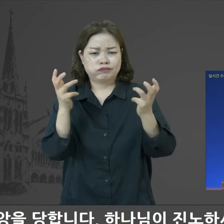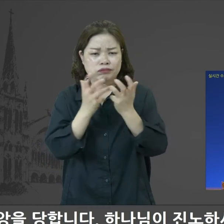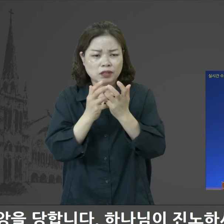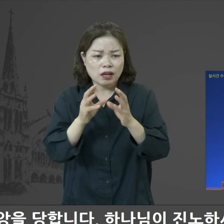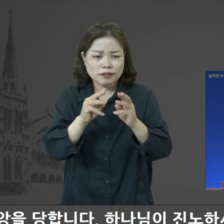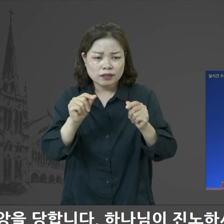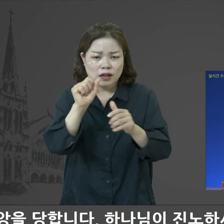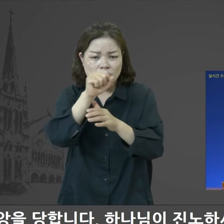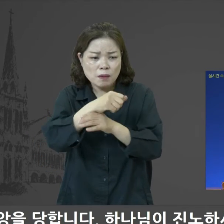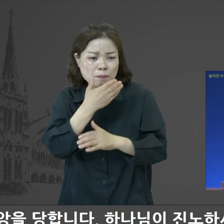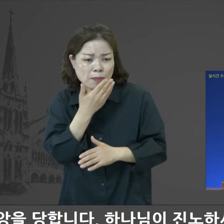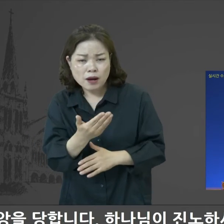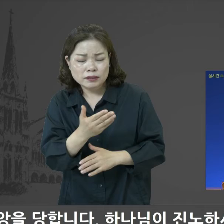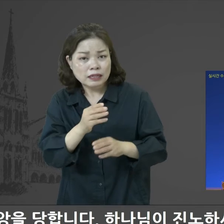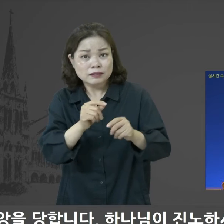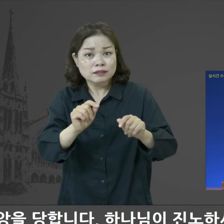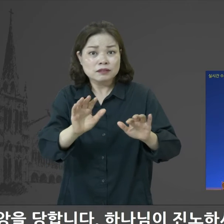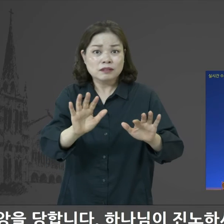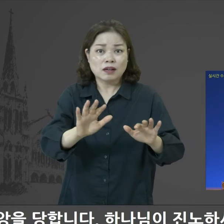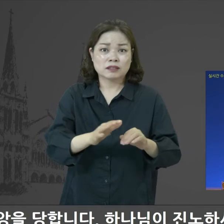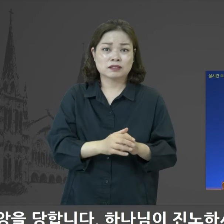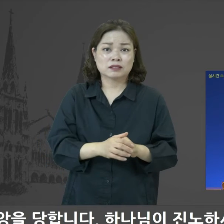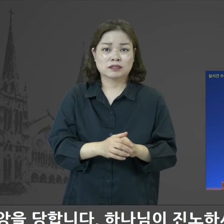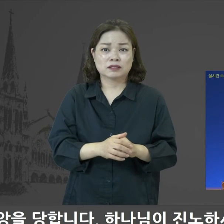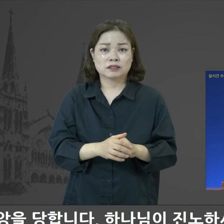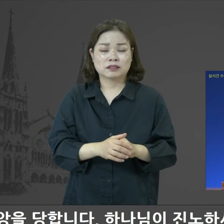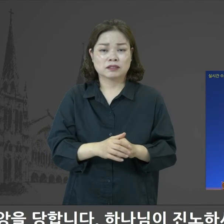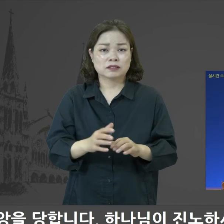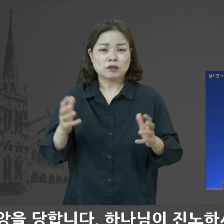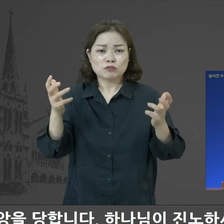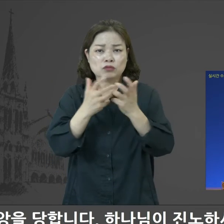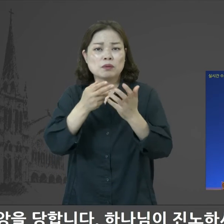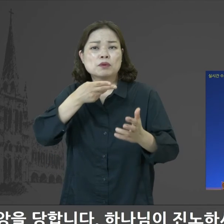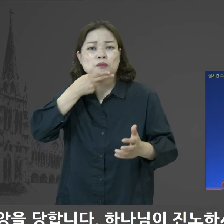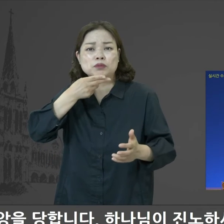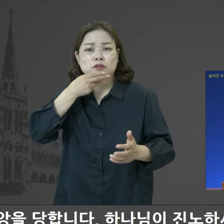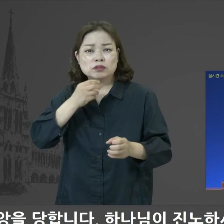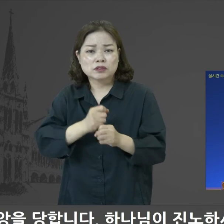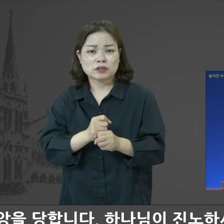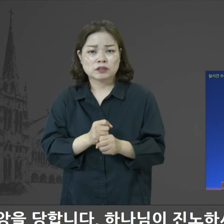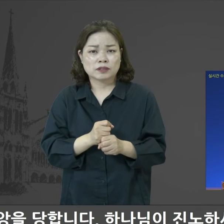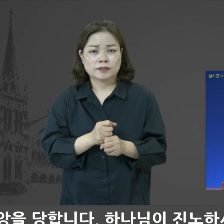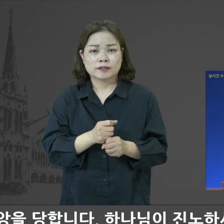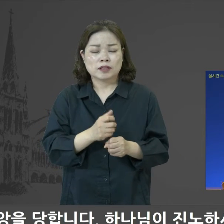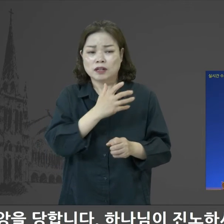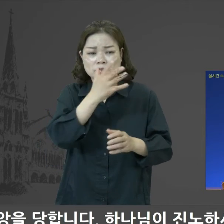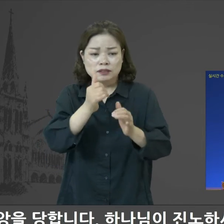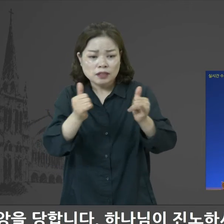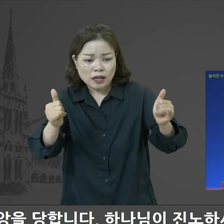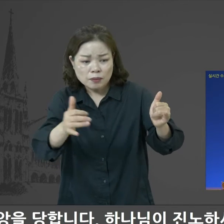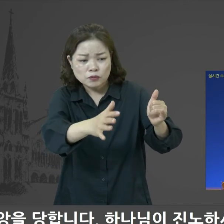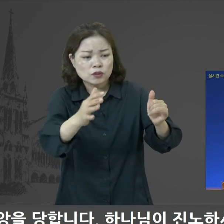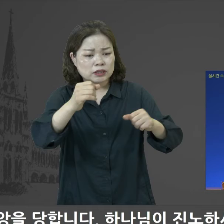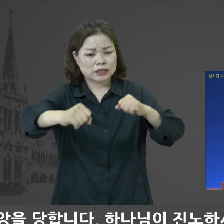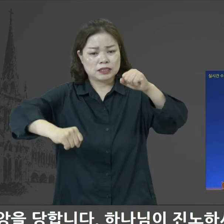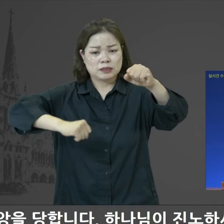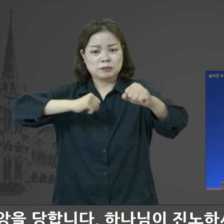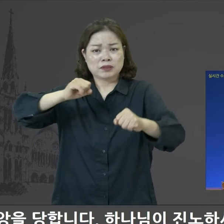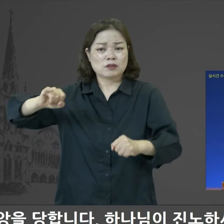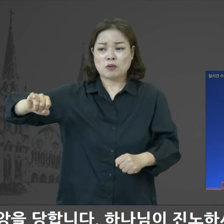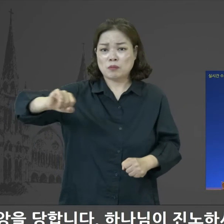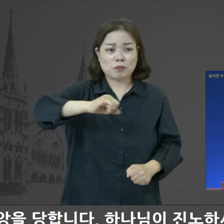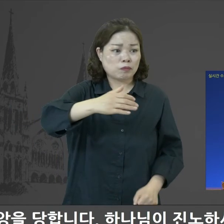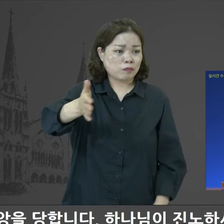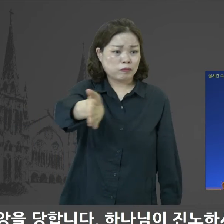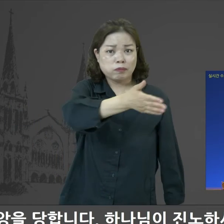땅이라고 했는데 그 땅은 젖과 꿀이 흐르는 땅이 아닙니다. 젖이 나오지 않습니다. 꿀이 나오지 않습니다. 사람도 짐승도 벌레도